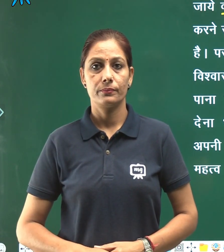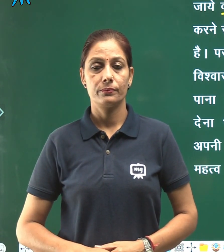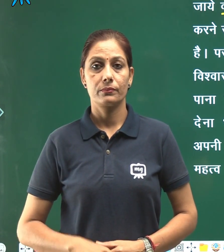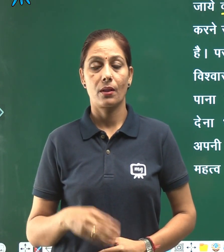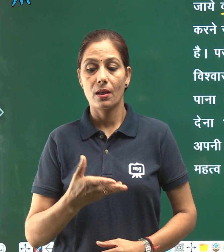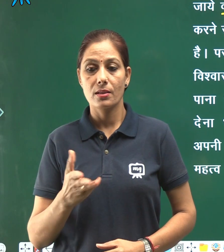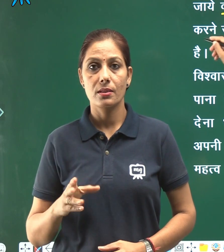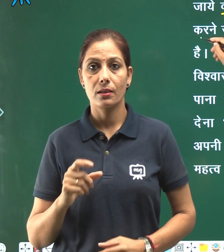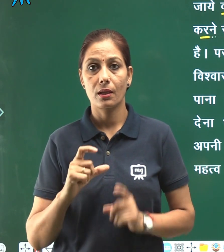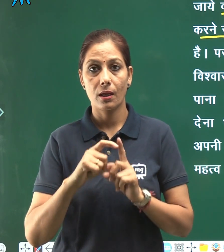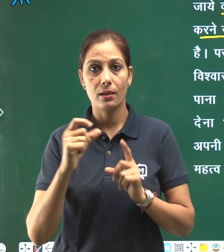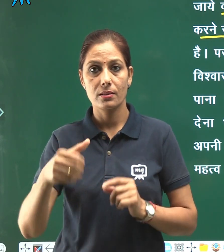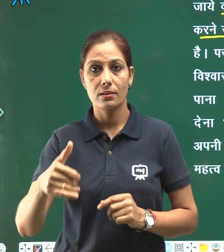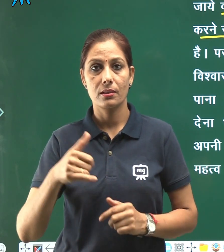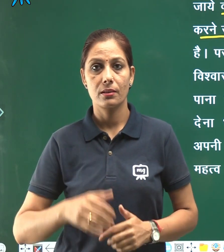ऐसा करने से